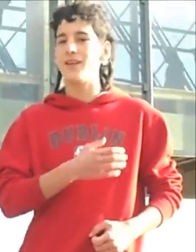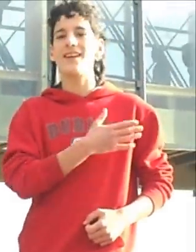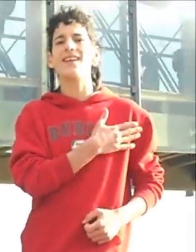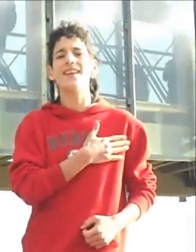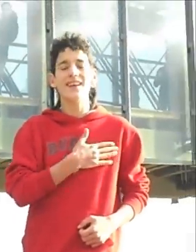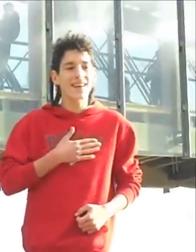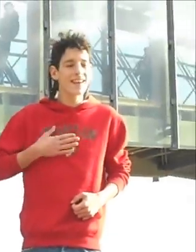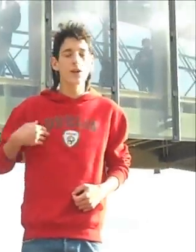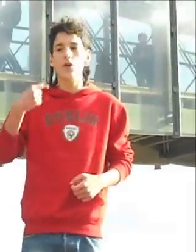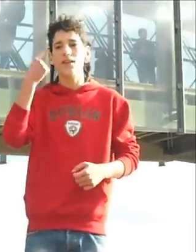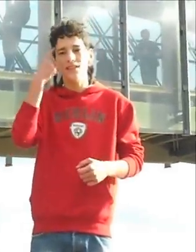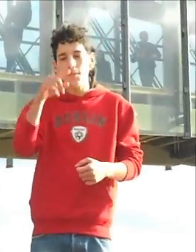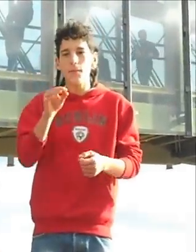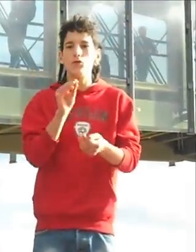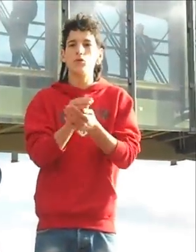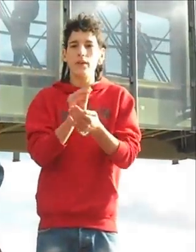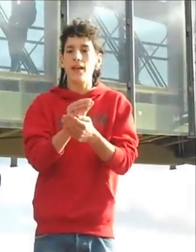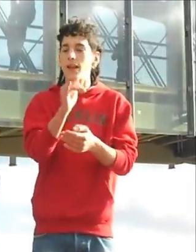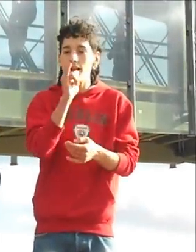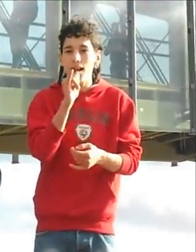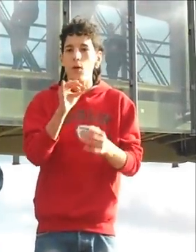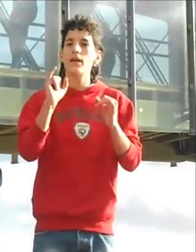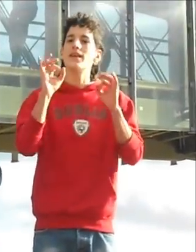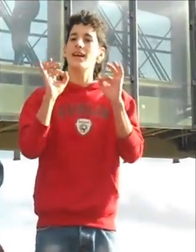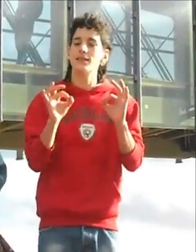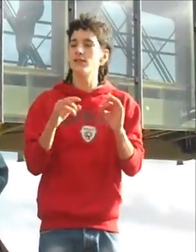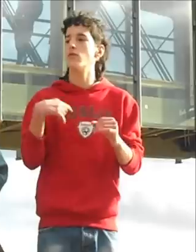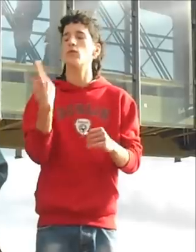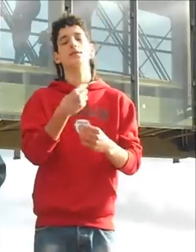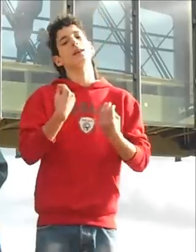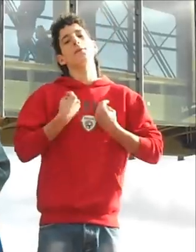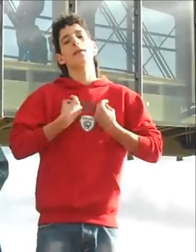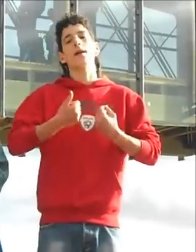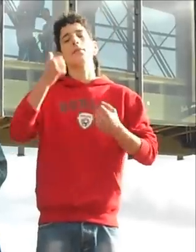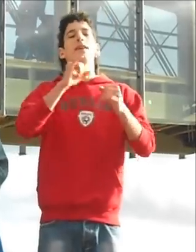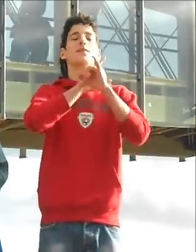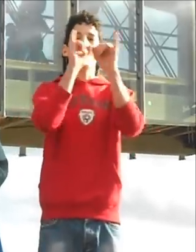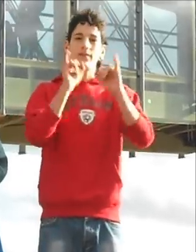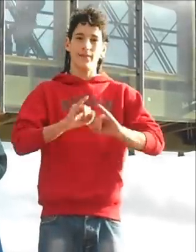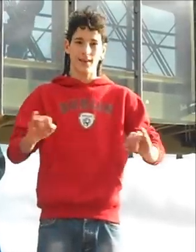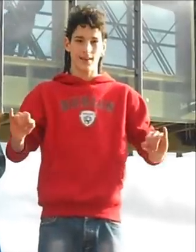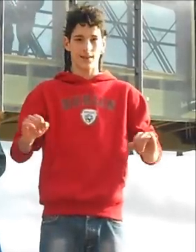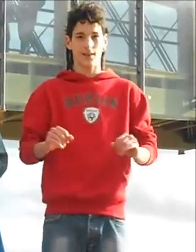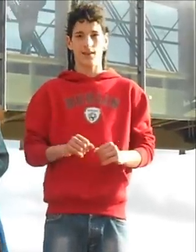Quiero que el agua sepamos cuidar y así nuestra vida feliz será.